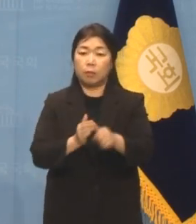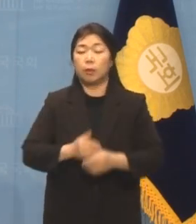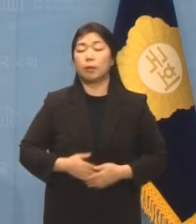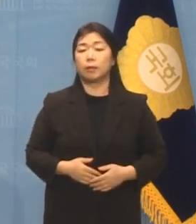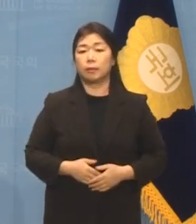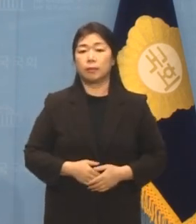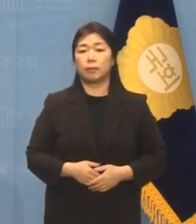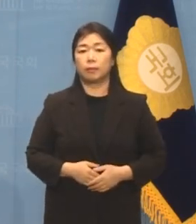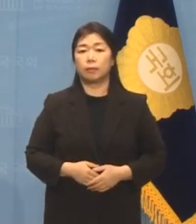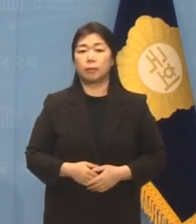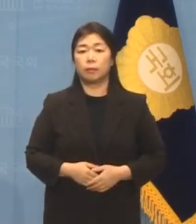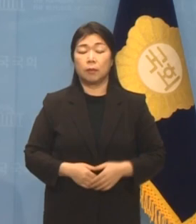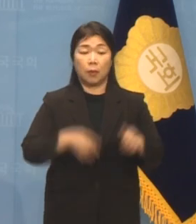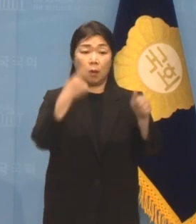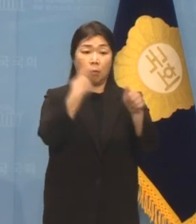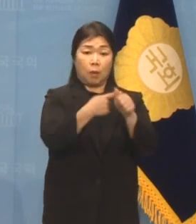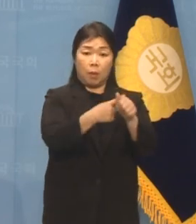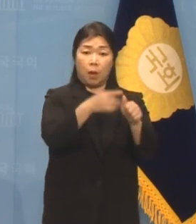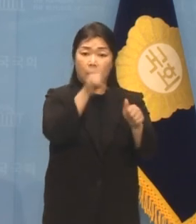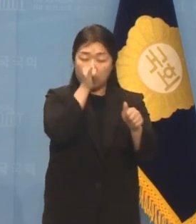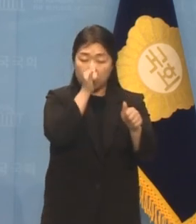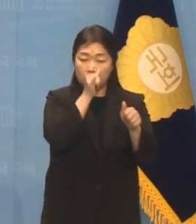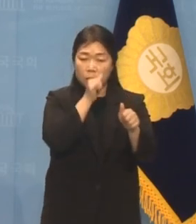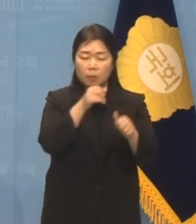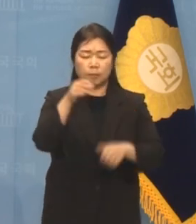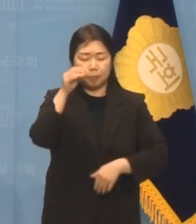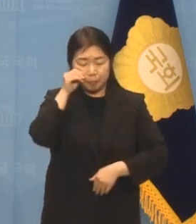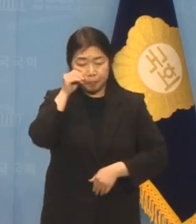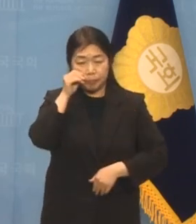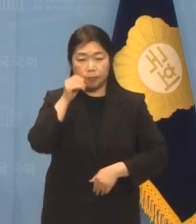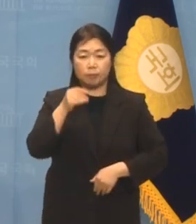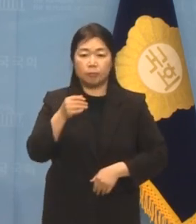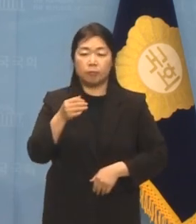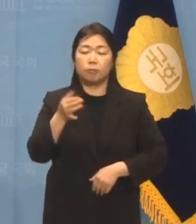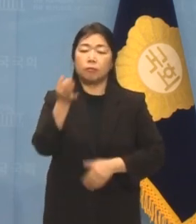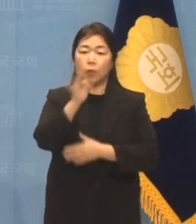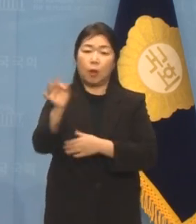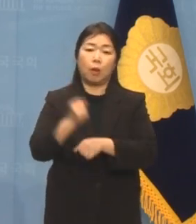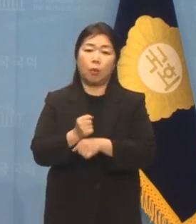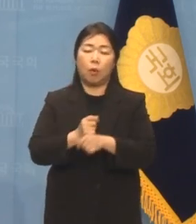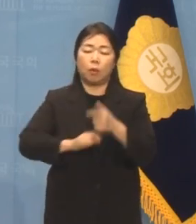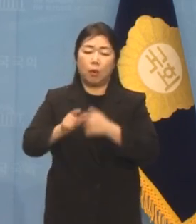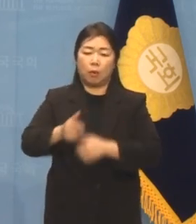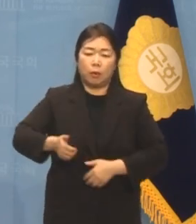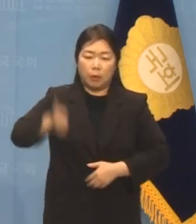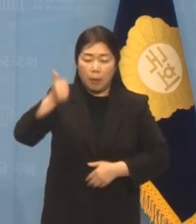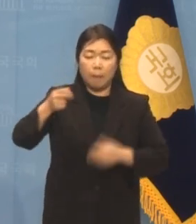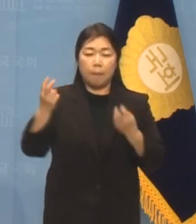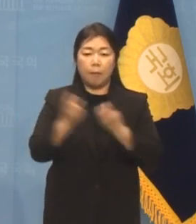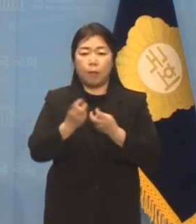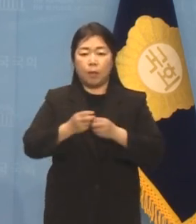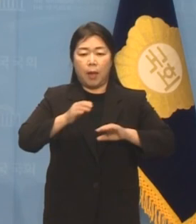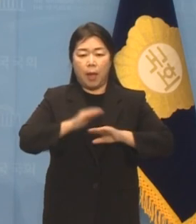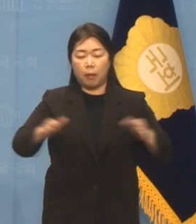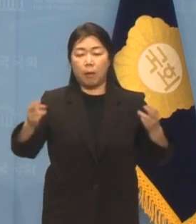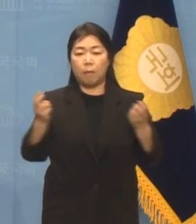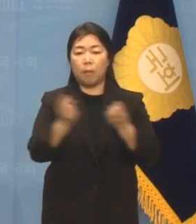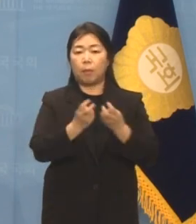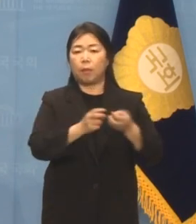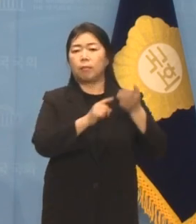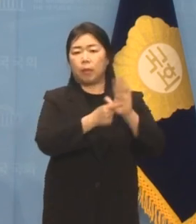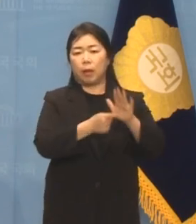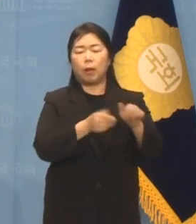합시다 비판이 있다면 겸하게 수용하고 더 나은 방향으로 대안을 제시하십시오 정치 혐오